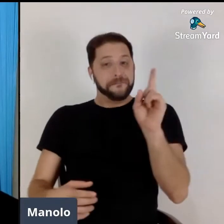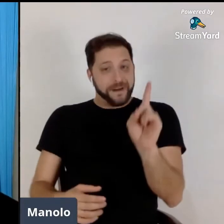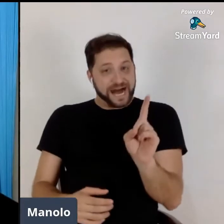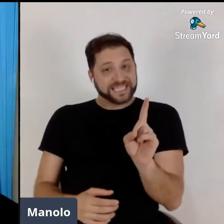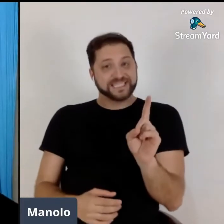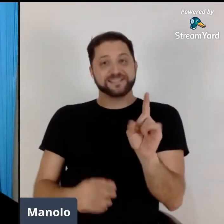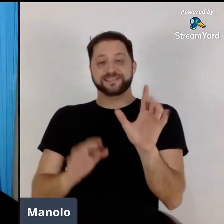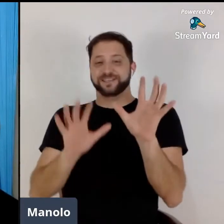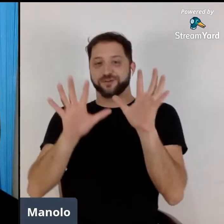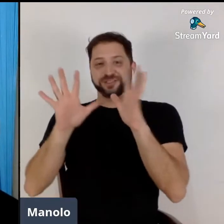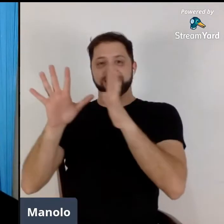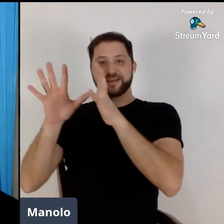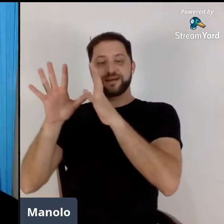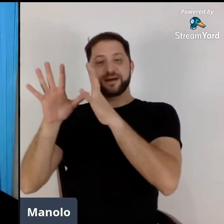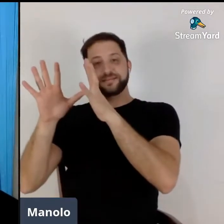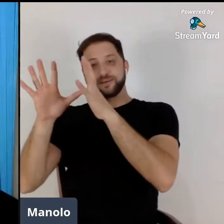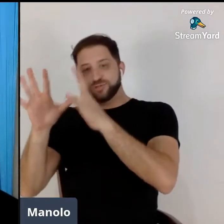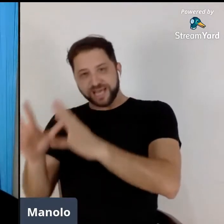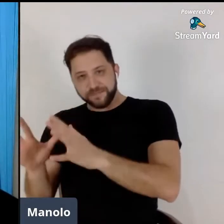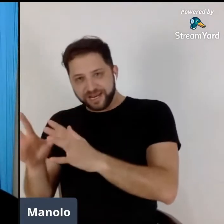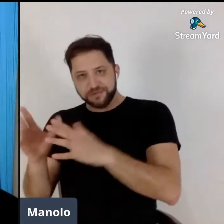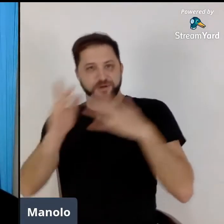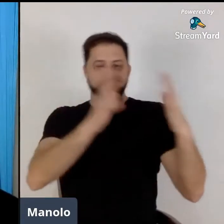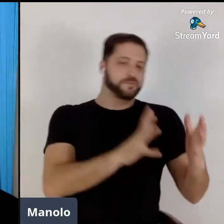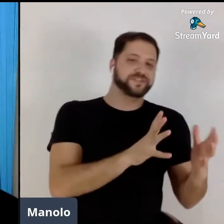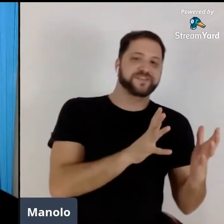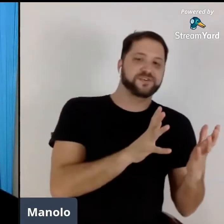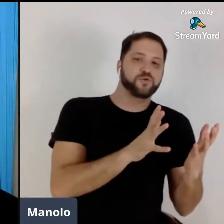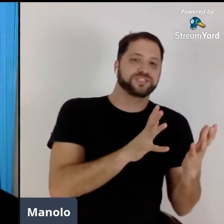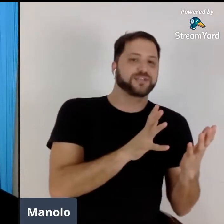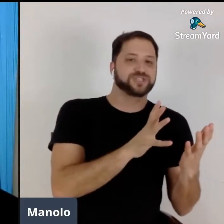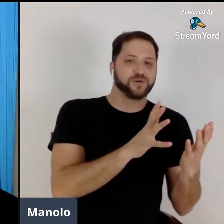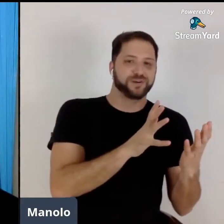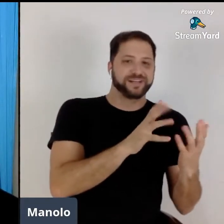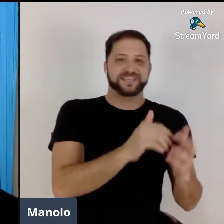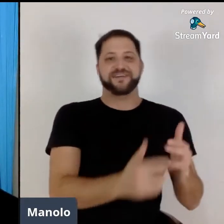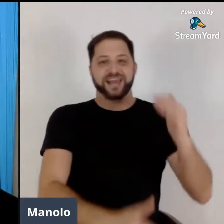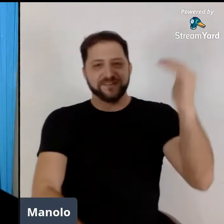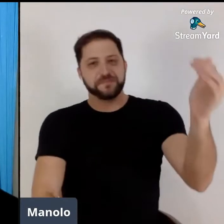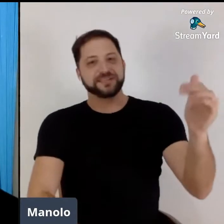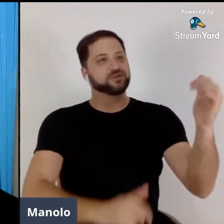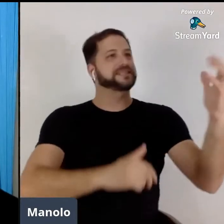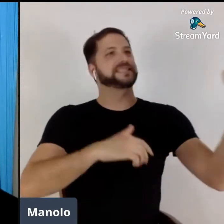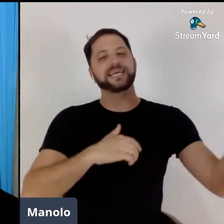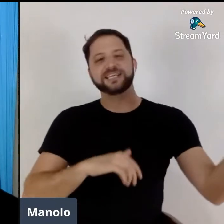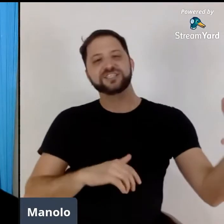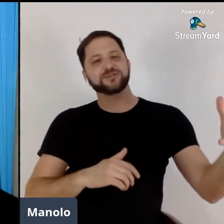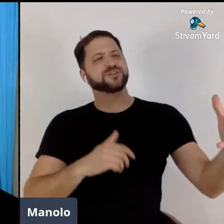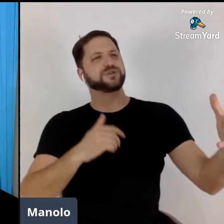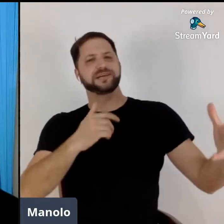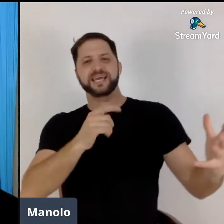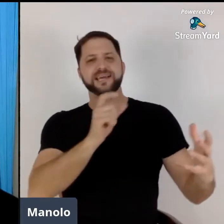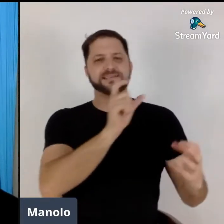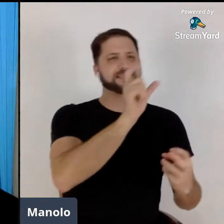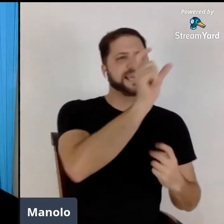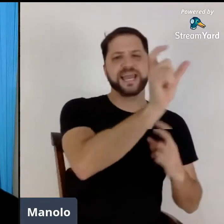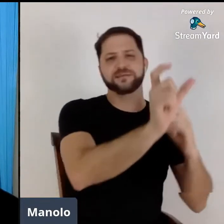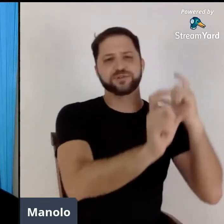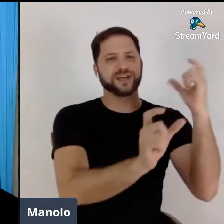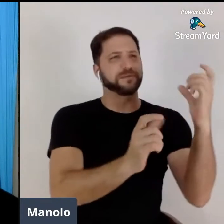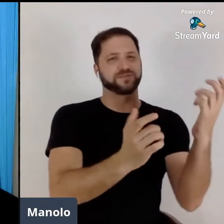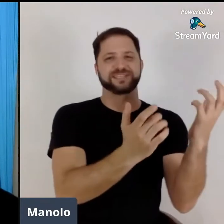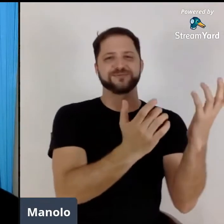Arlen. Mas se você não sabe a língua, não tem como você fazer um curso de tradução. Você vai lá, vai aprender sobre técnicas de tradução de